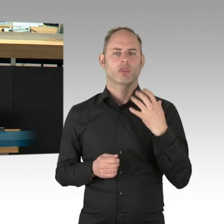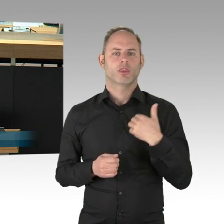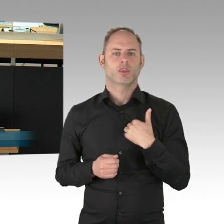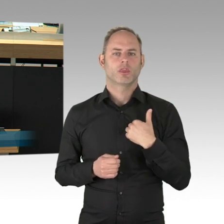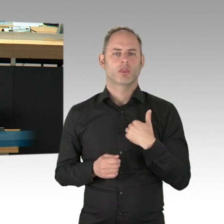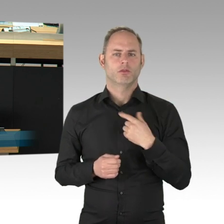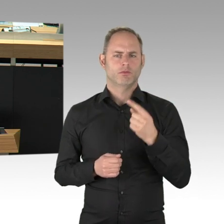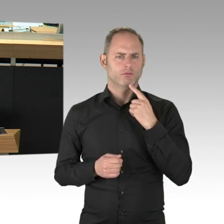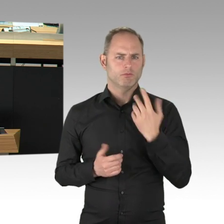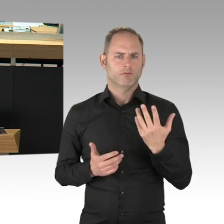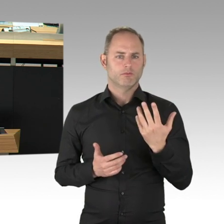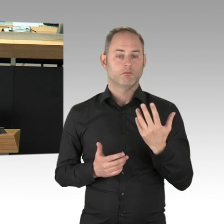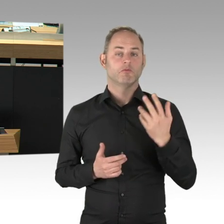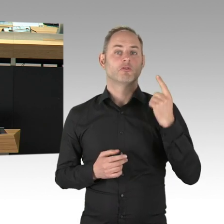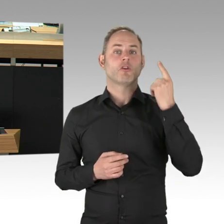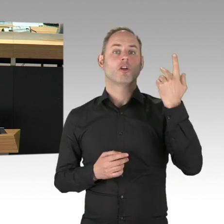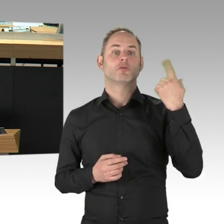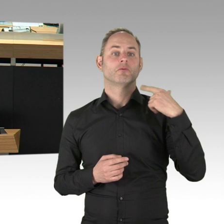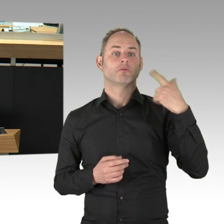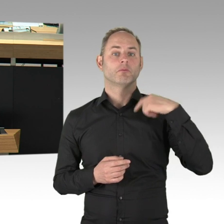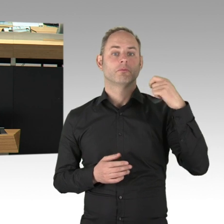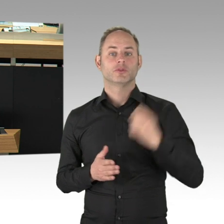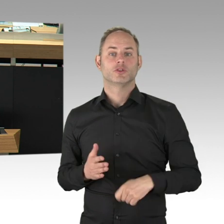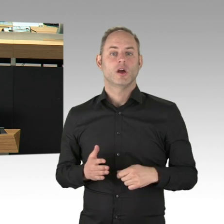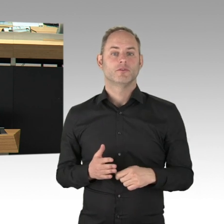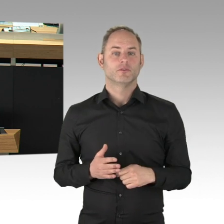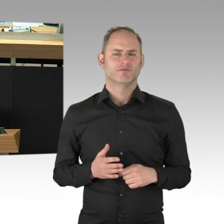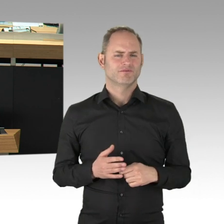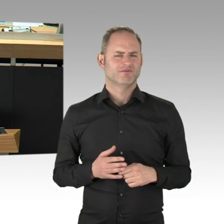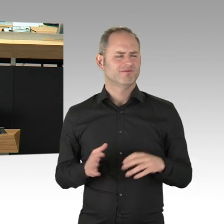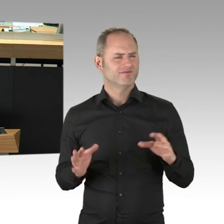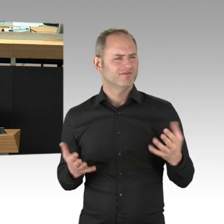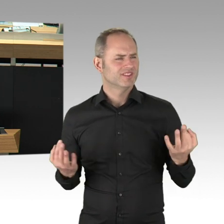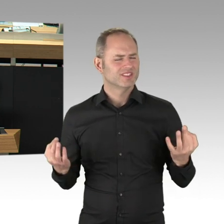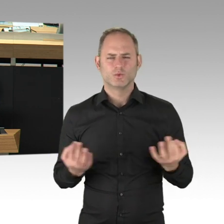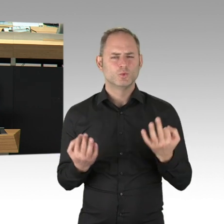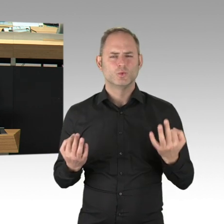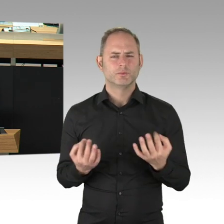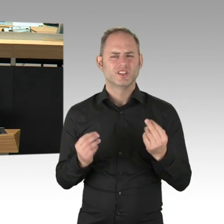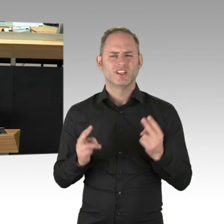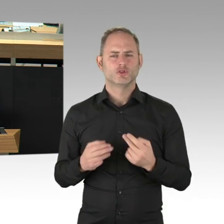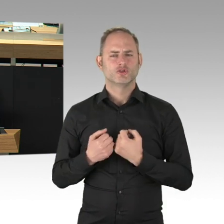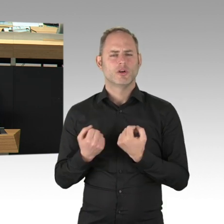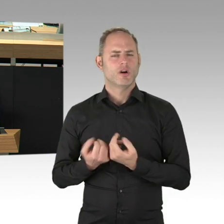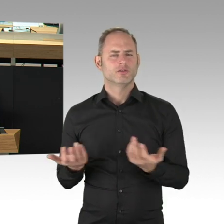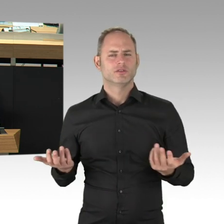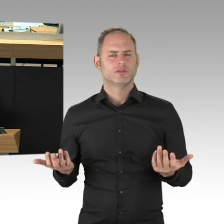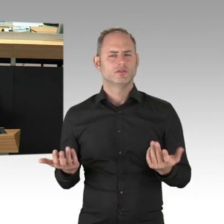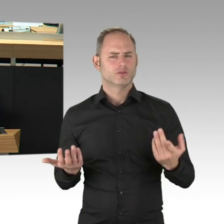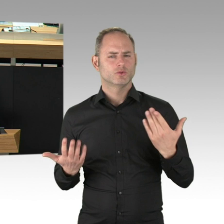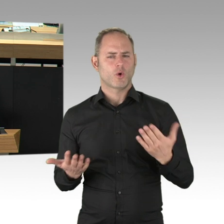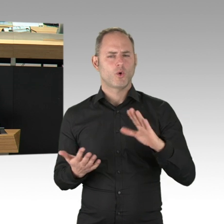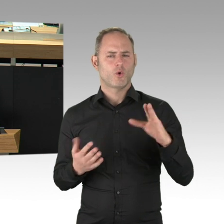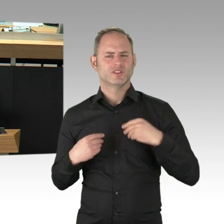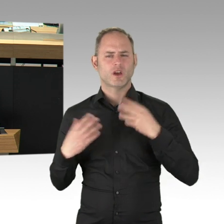Dort im Nahen Osten verteidigt ein seit Jahrtausenden verfolgtes und seit Jahrzehnten ums nackte Überleben kämpfende Volk